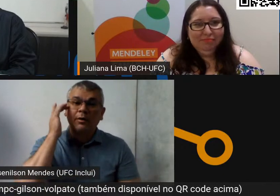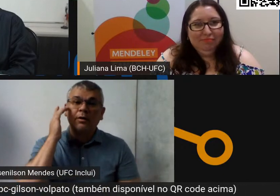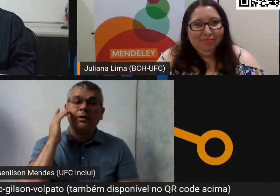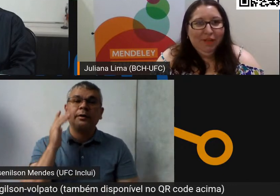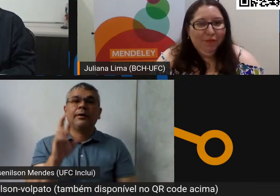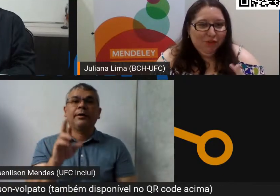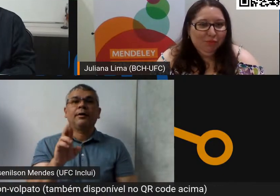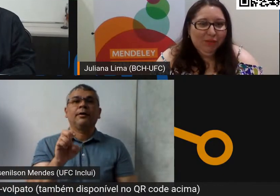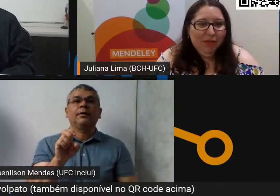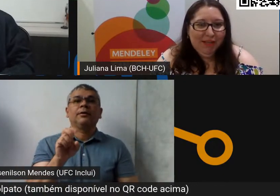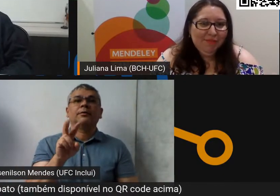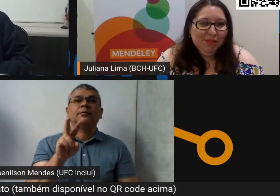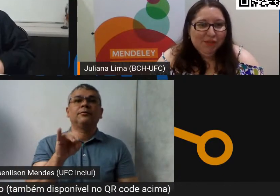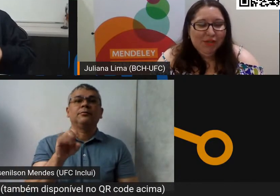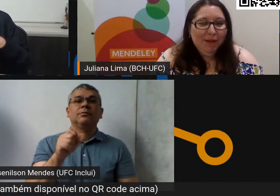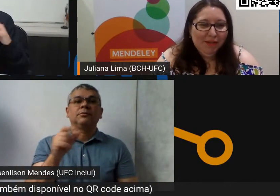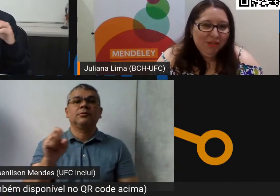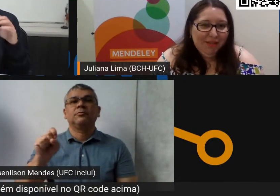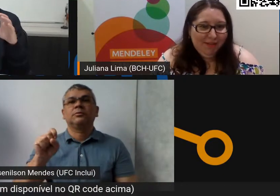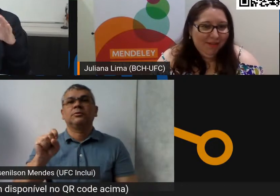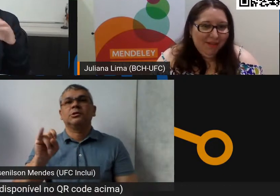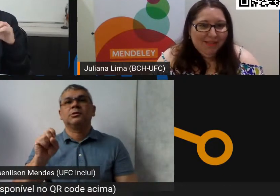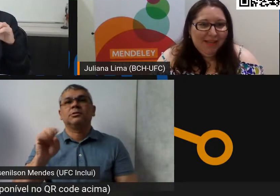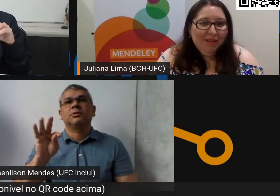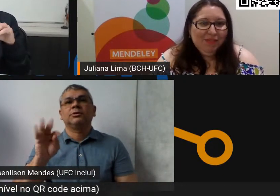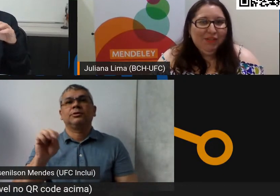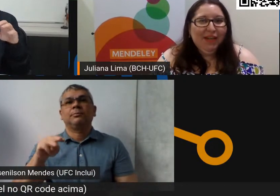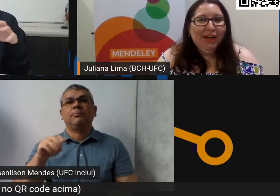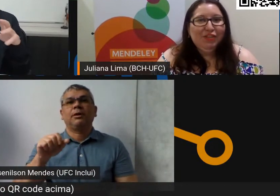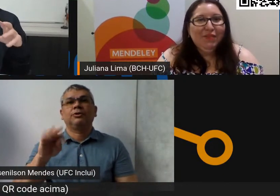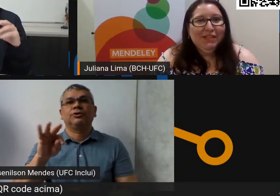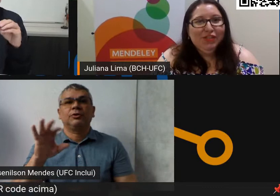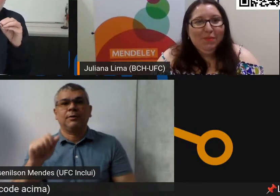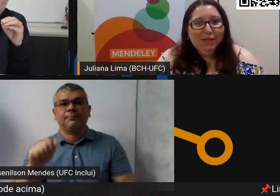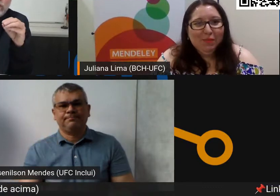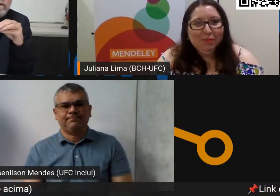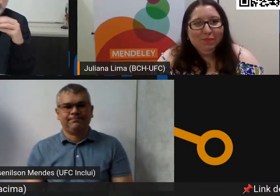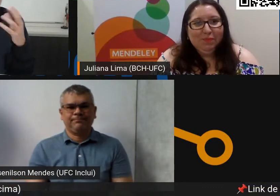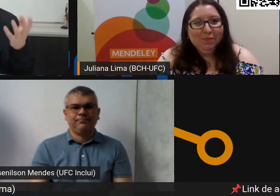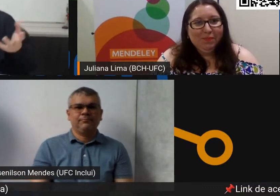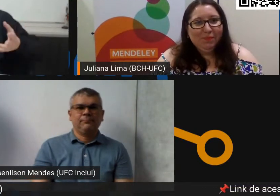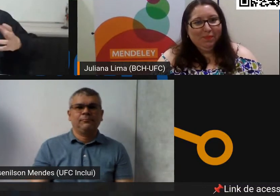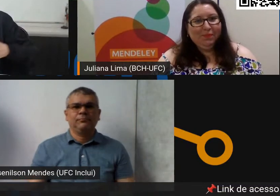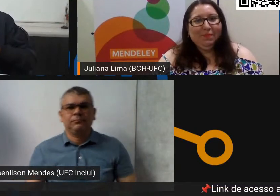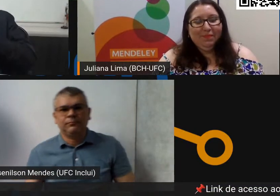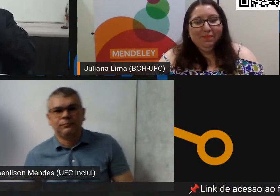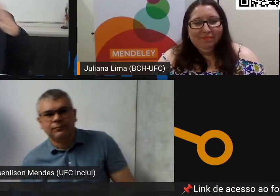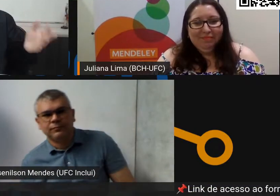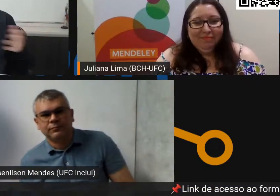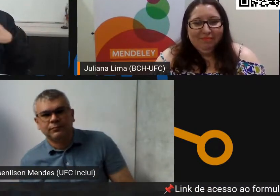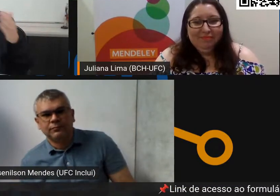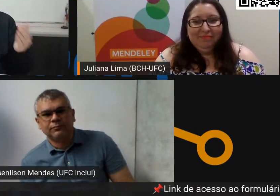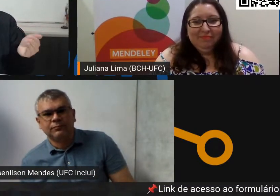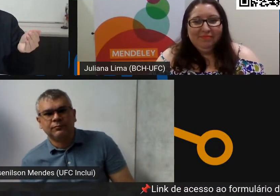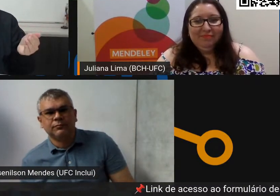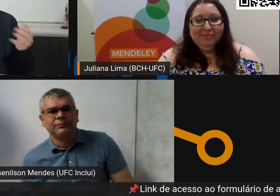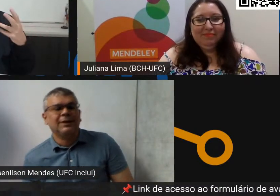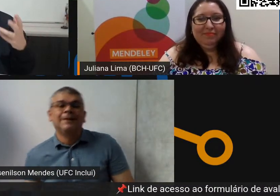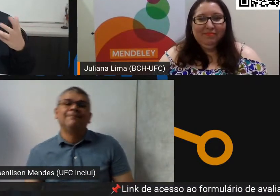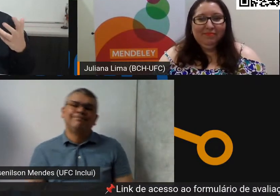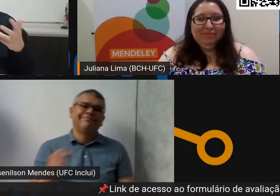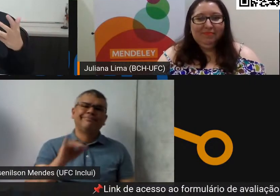sistemática? Enfim, tá, juntando aí, revisão sistemática e se a revisão integrativa existe. Revisão integrativa é mais um nome que não serve